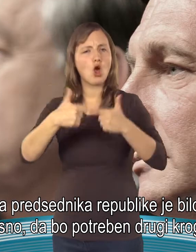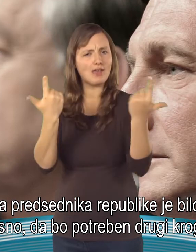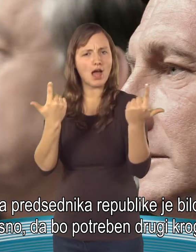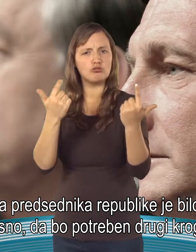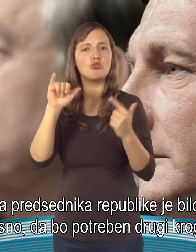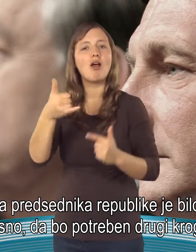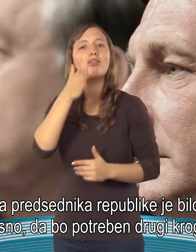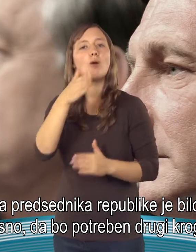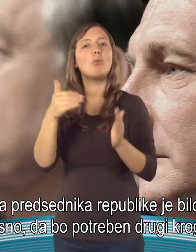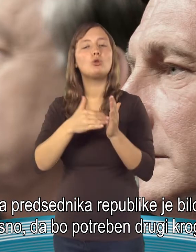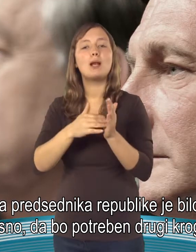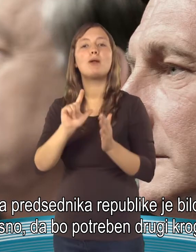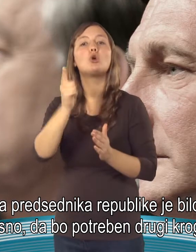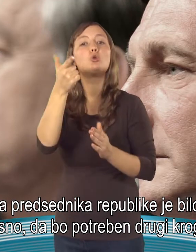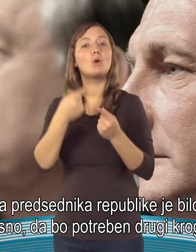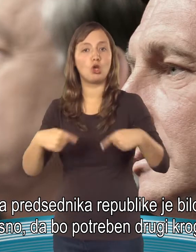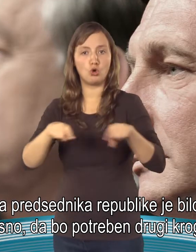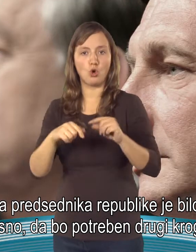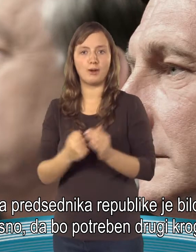krog.